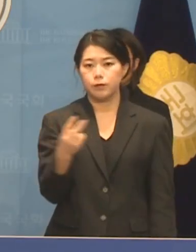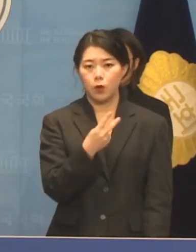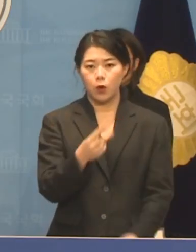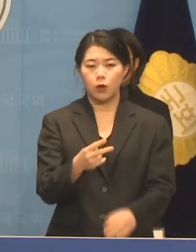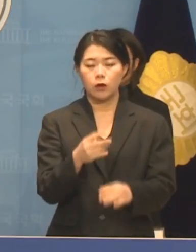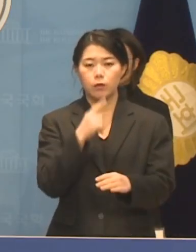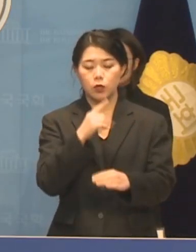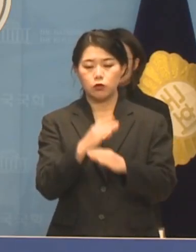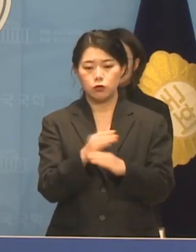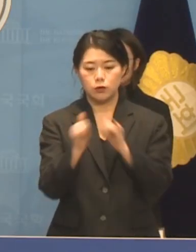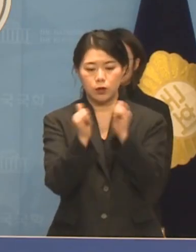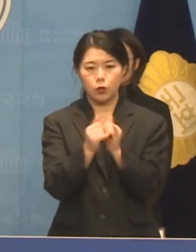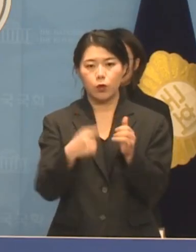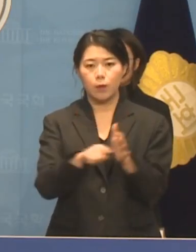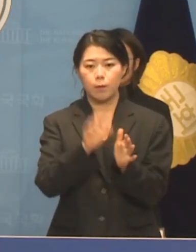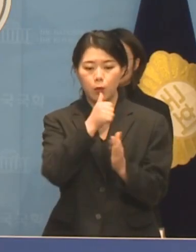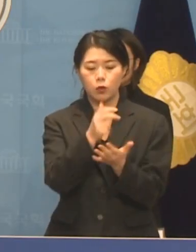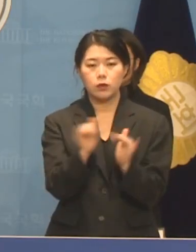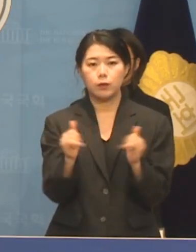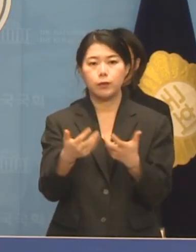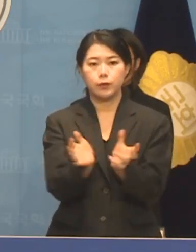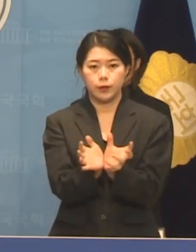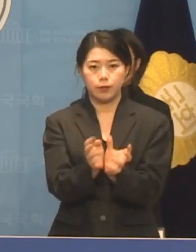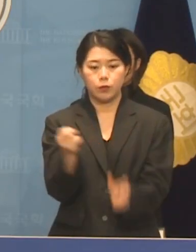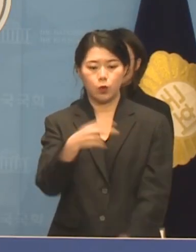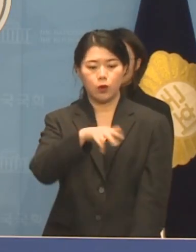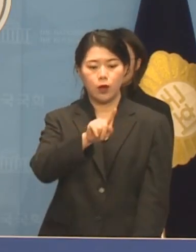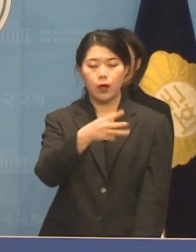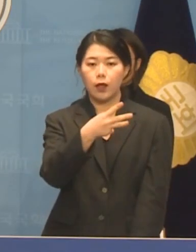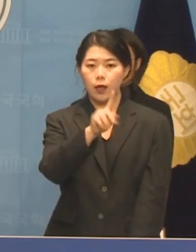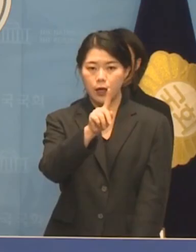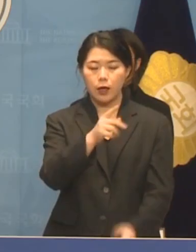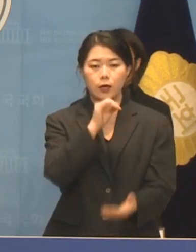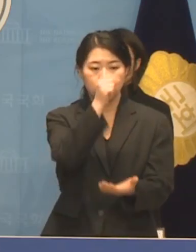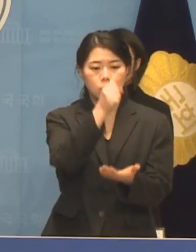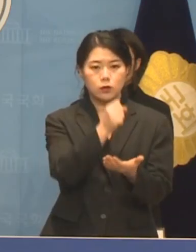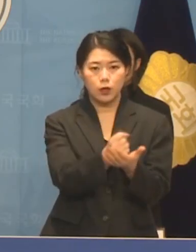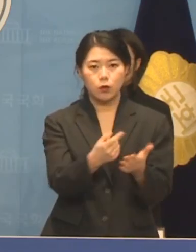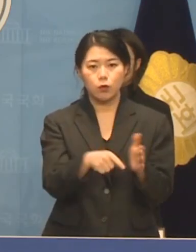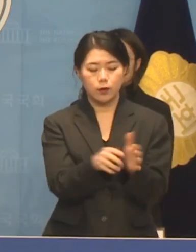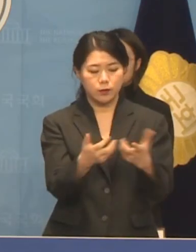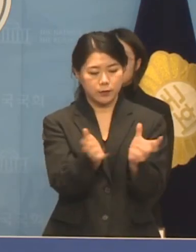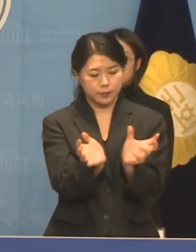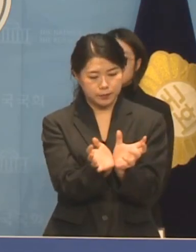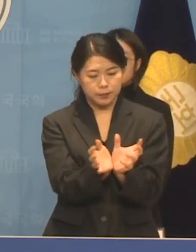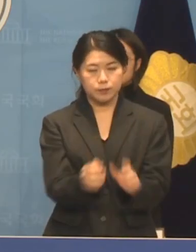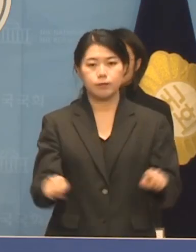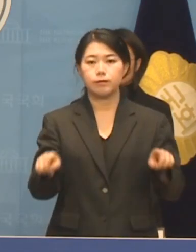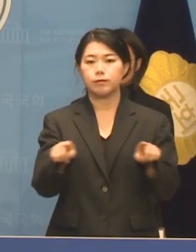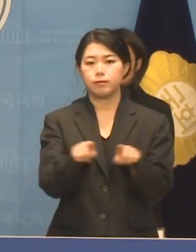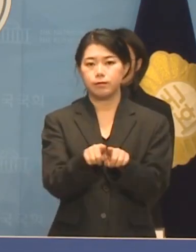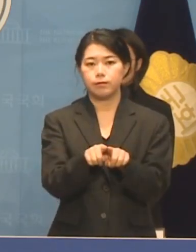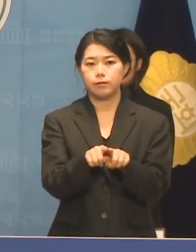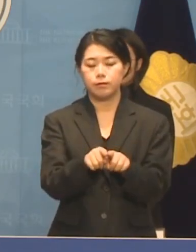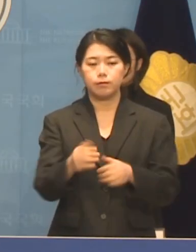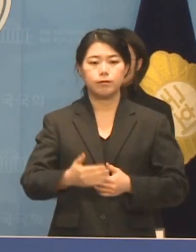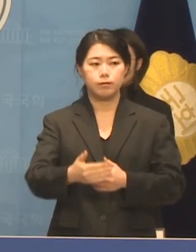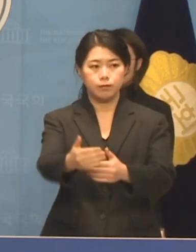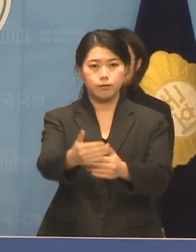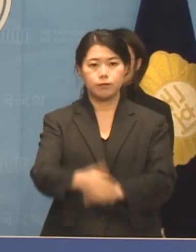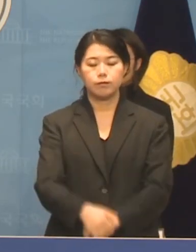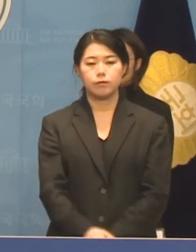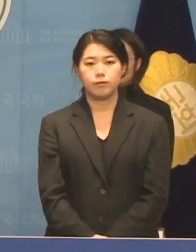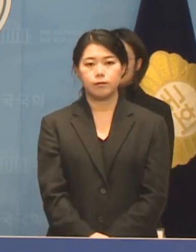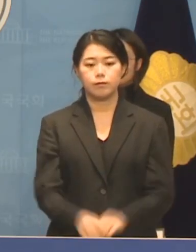모임 노동위원회, 그리고 카라 정상화를 위한 공동대책위원회와 함께 진행하게